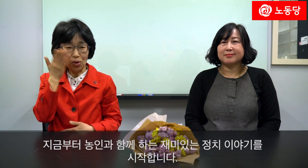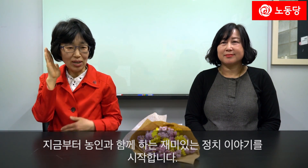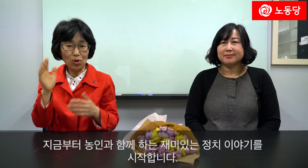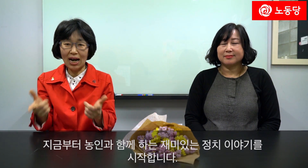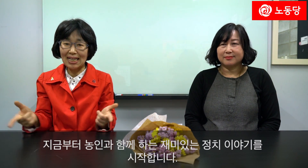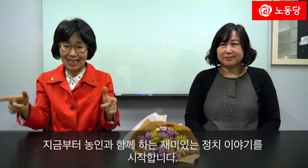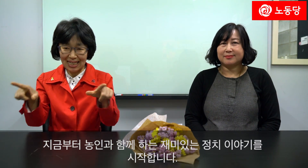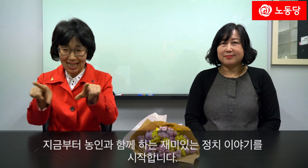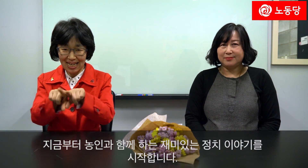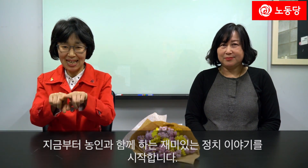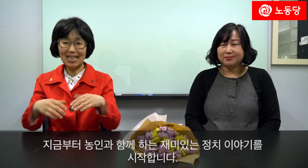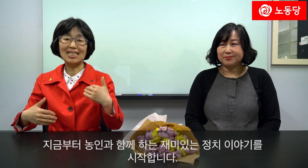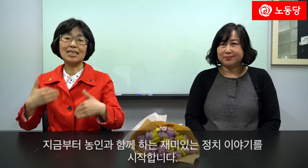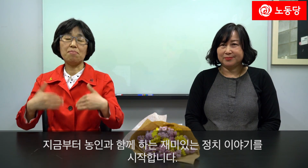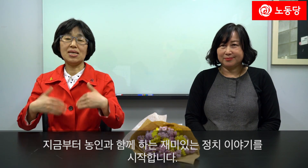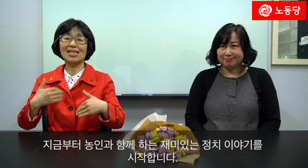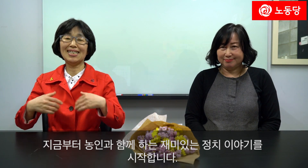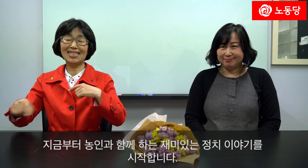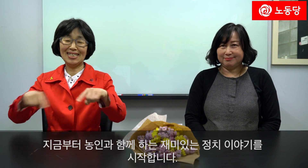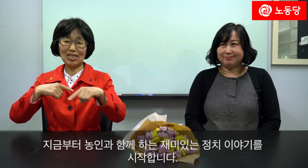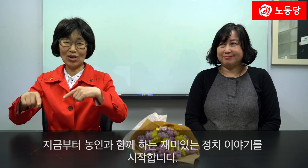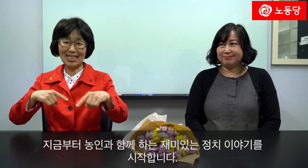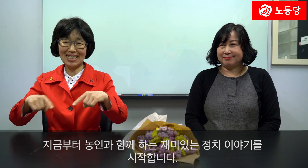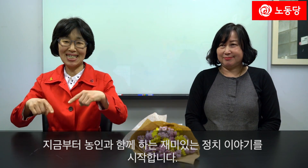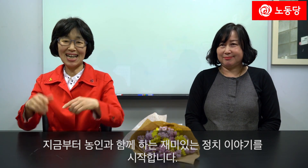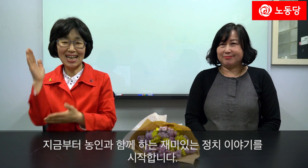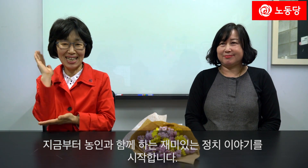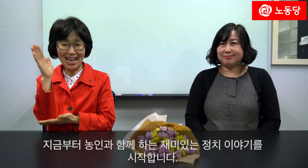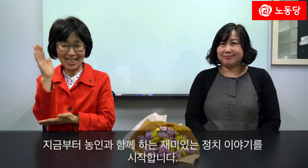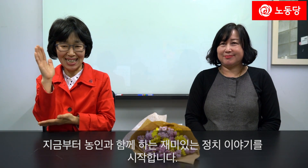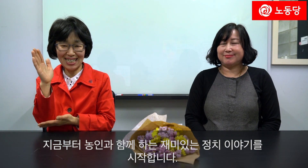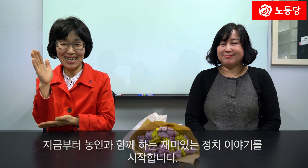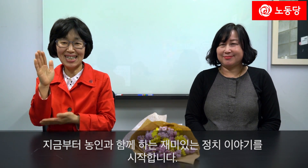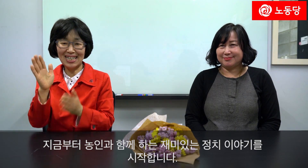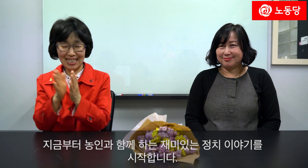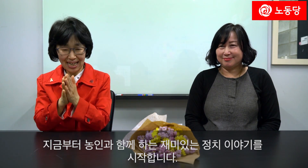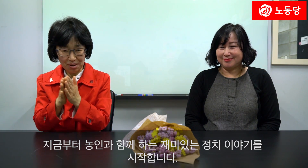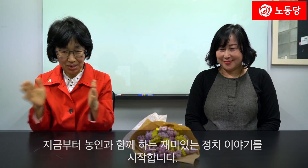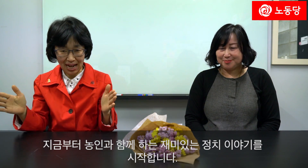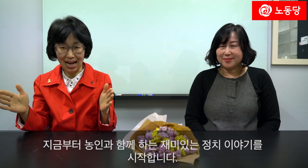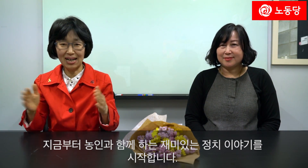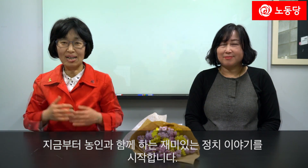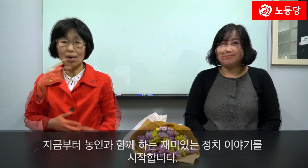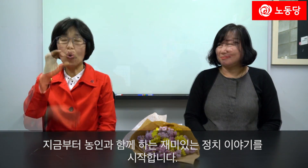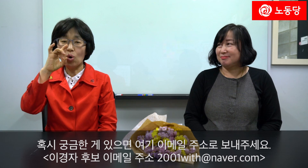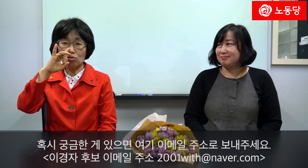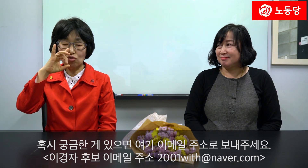지금부터 농아인과 같이 재미있는 정치 이야기를